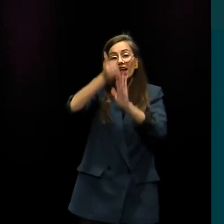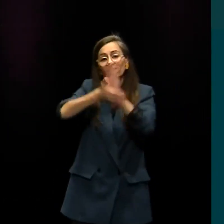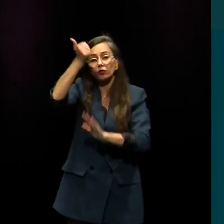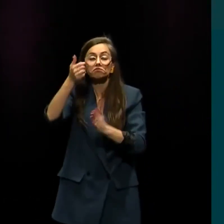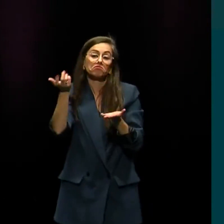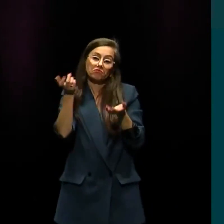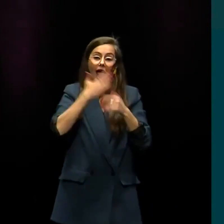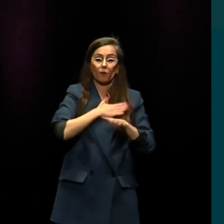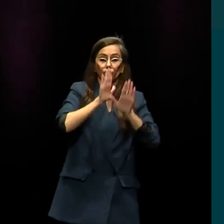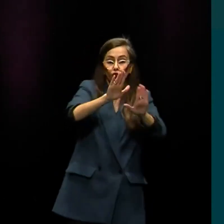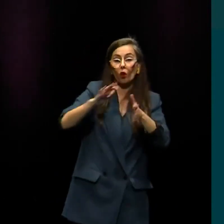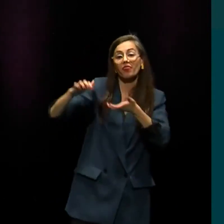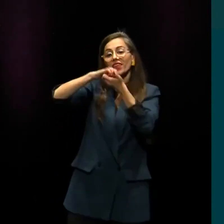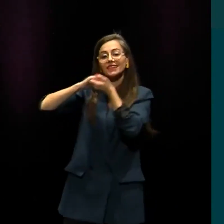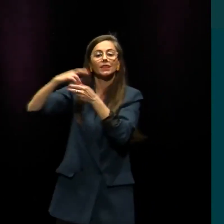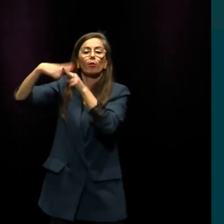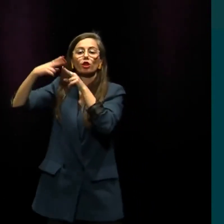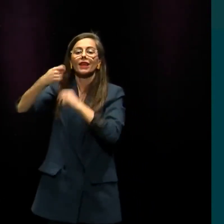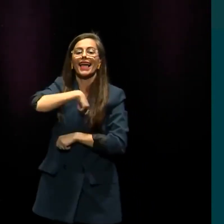Antiguamente